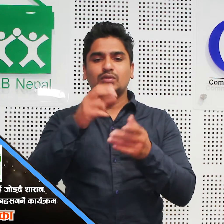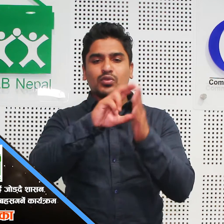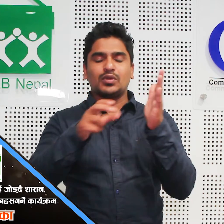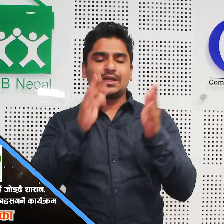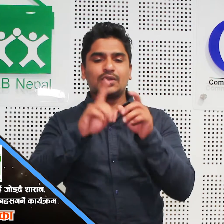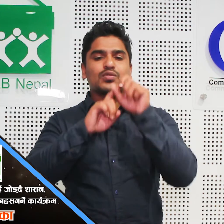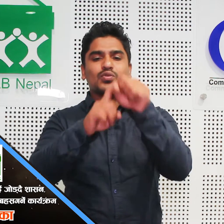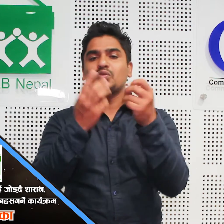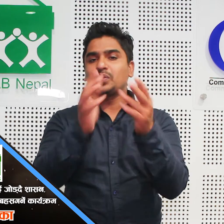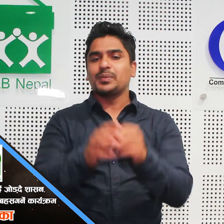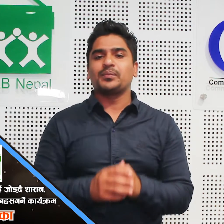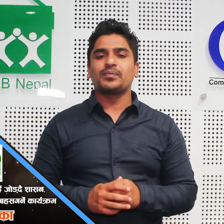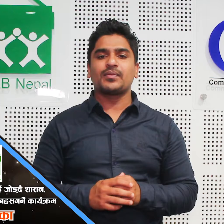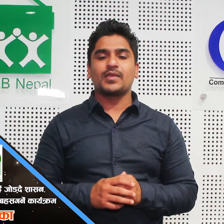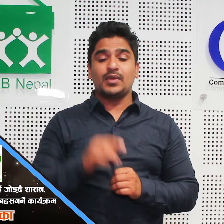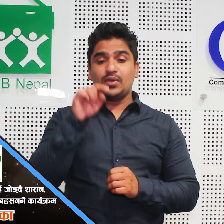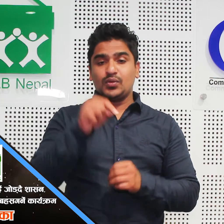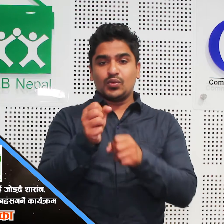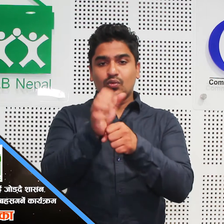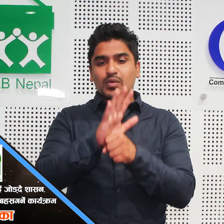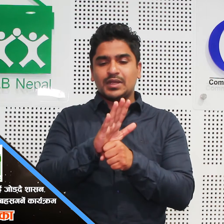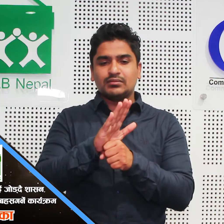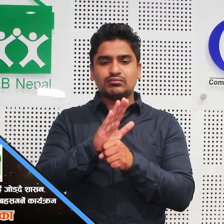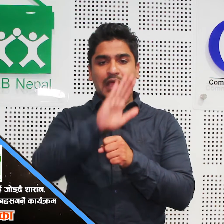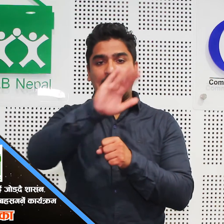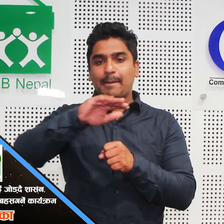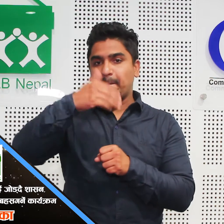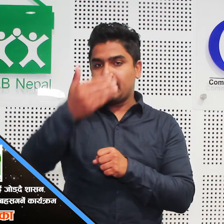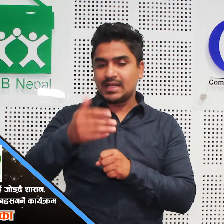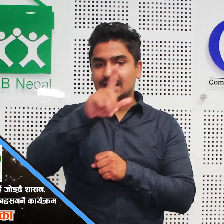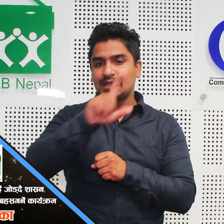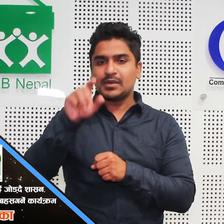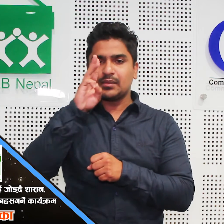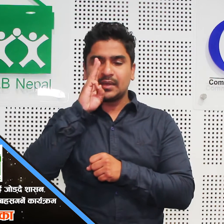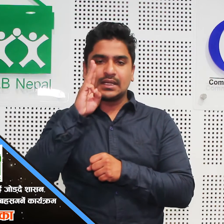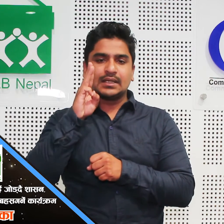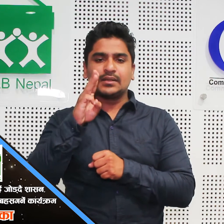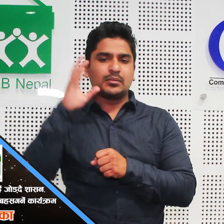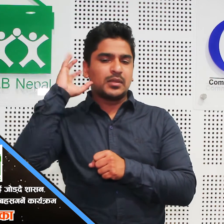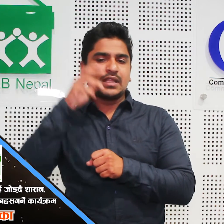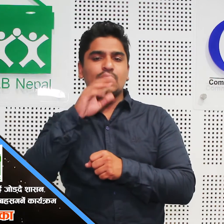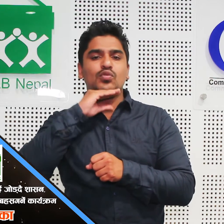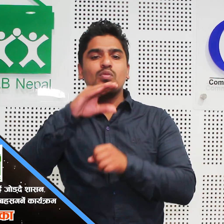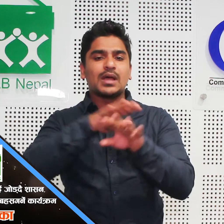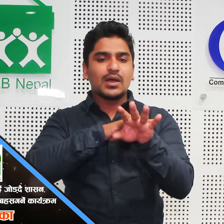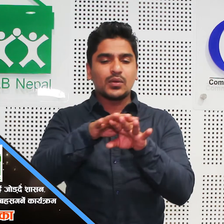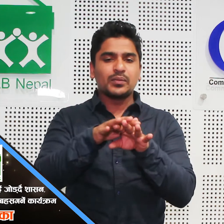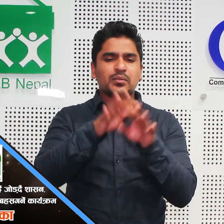घिमिरेले सोध्नु भएको छ। यो कोभिड भित्र पछाडि नेपालमा विदेशीका युवाहरू, नेपालकै पनि विभिन्न ठाउँमा काम